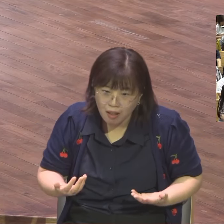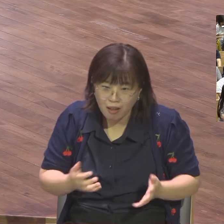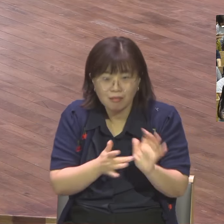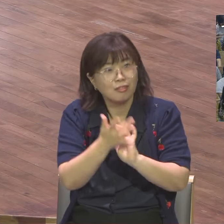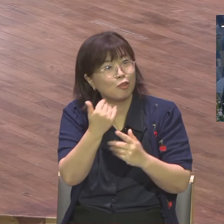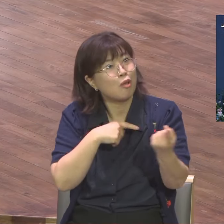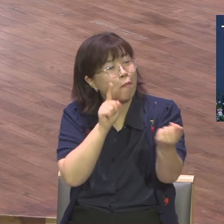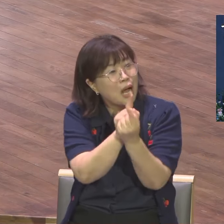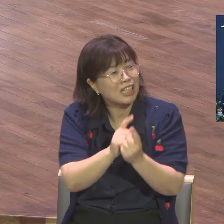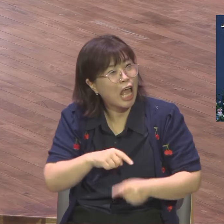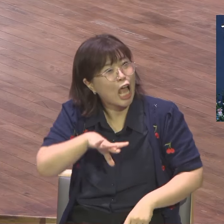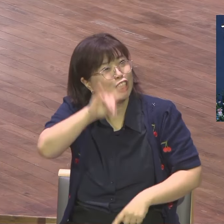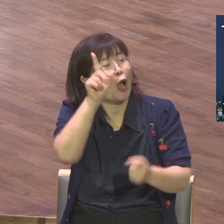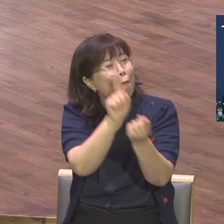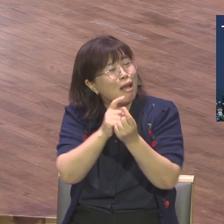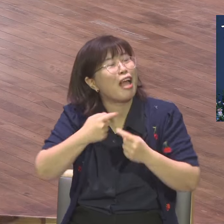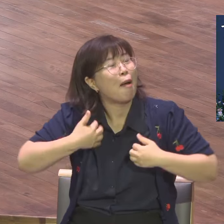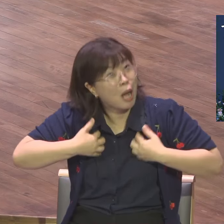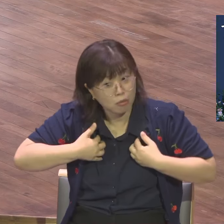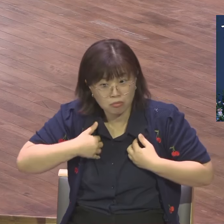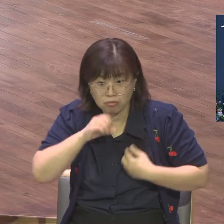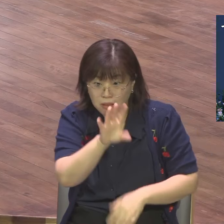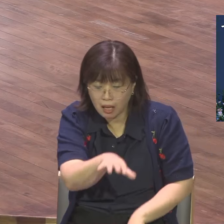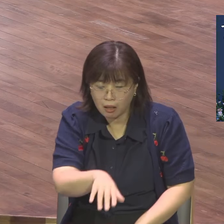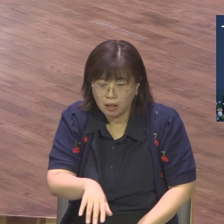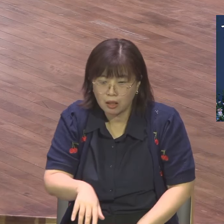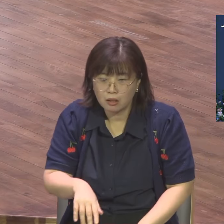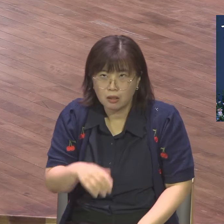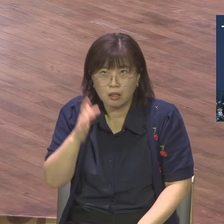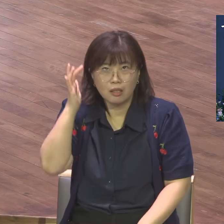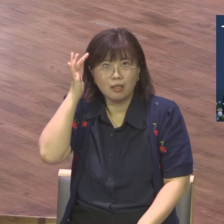이 꿈을 이 순간에 벌떡 깬 거예요.